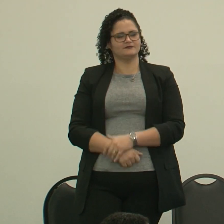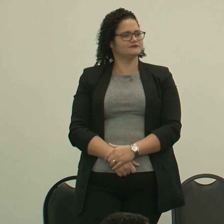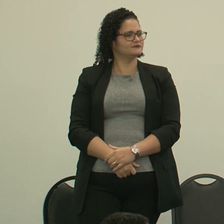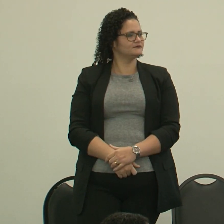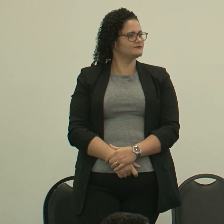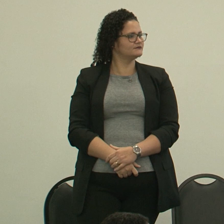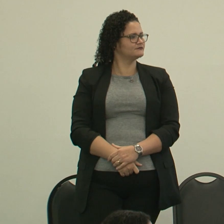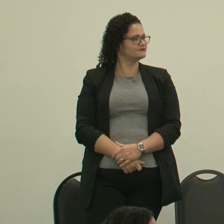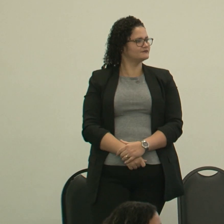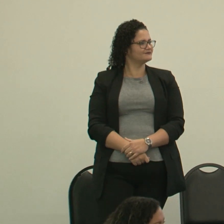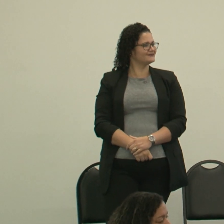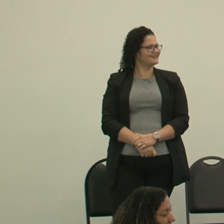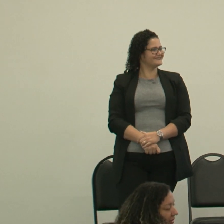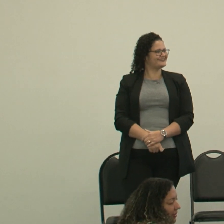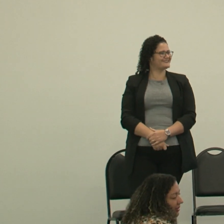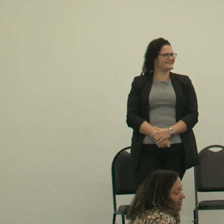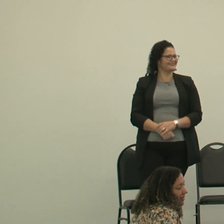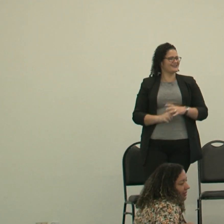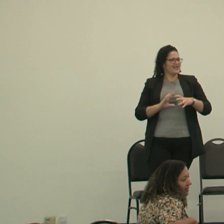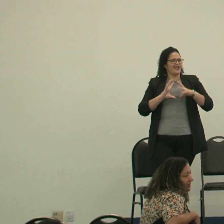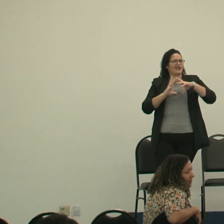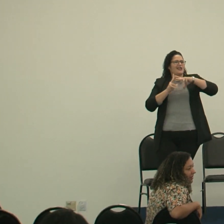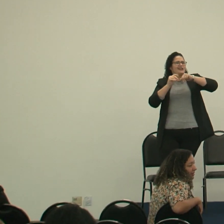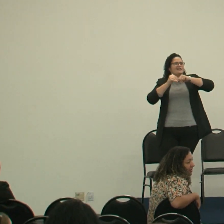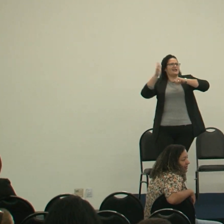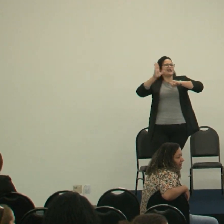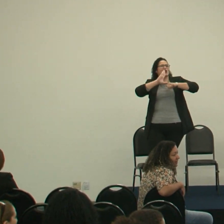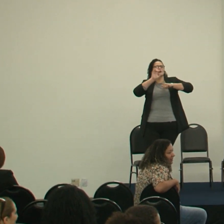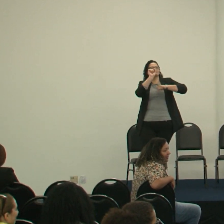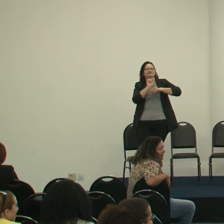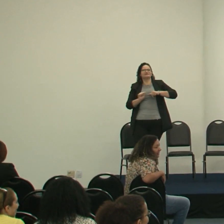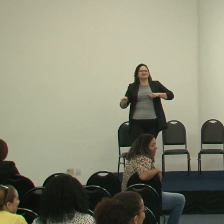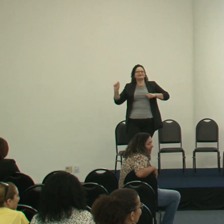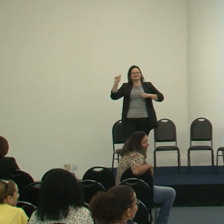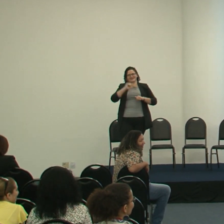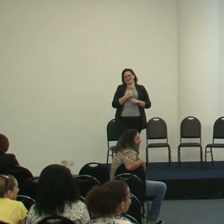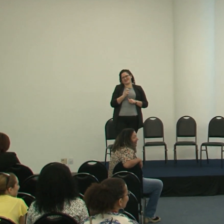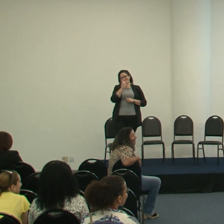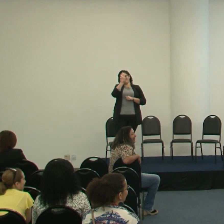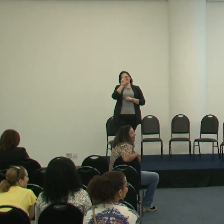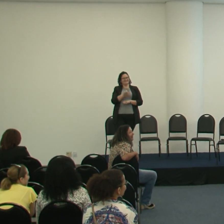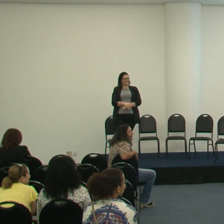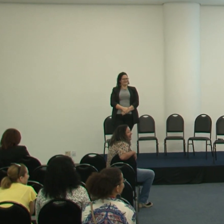livro dessa autora renomada, internacional, conhecida em todos os lugares. Eu.